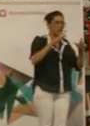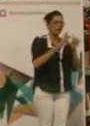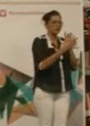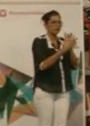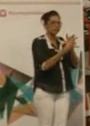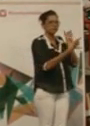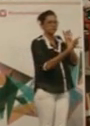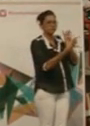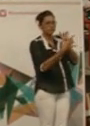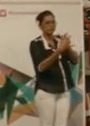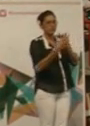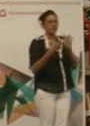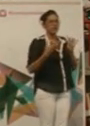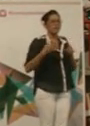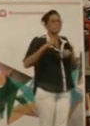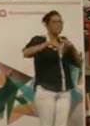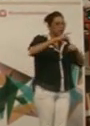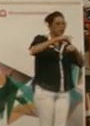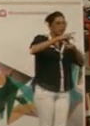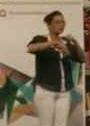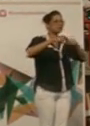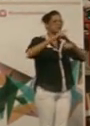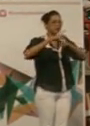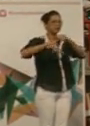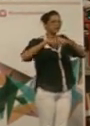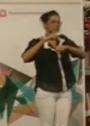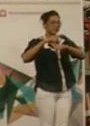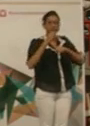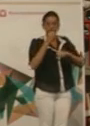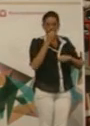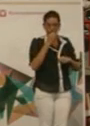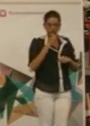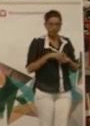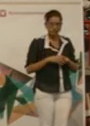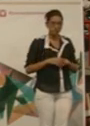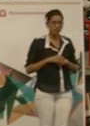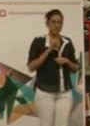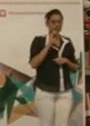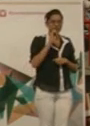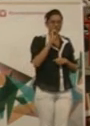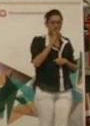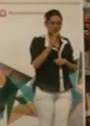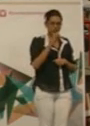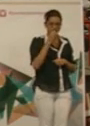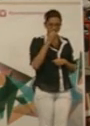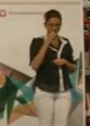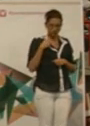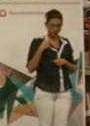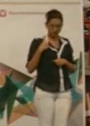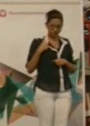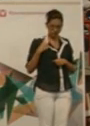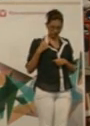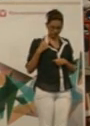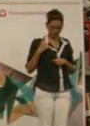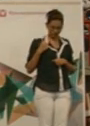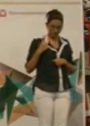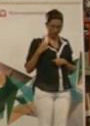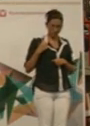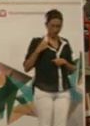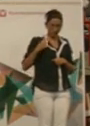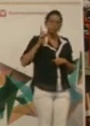Iraque, certo? Quando eles eram do lado de alguém, pode esperar, o outro lado, quem estava apoiando era a União